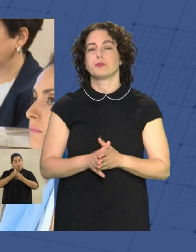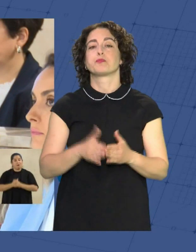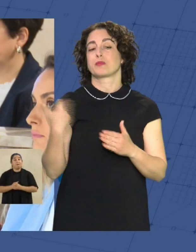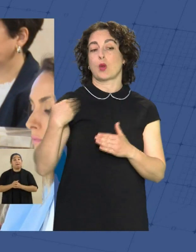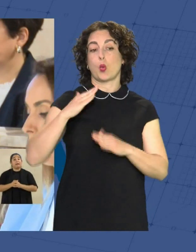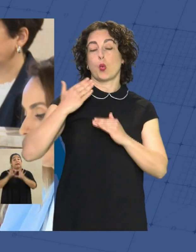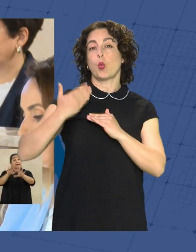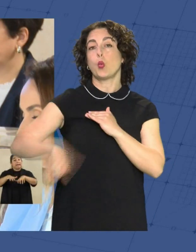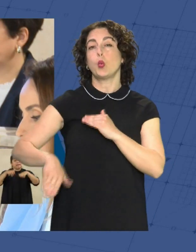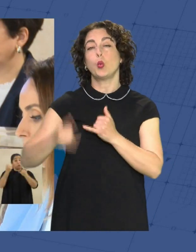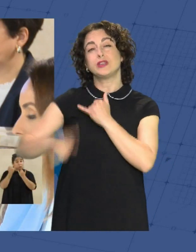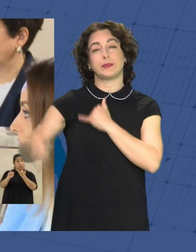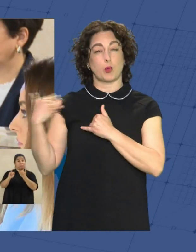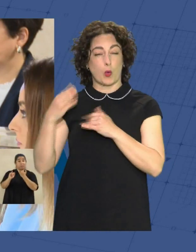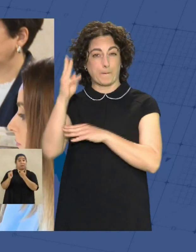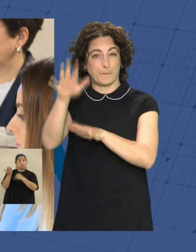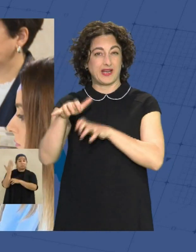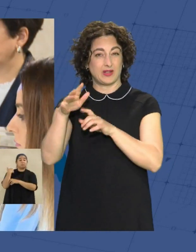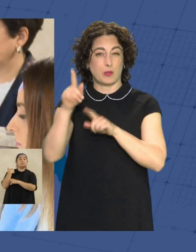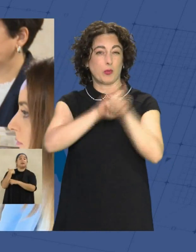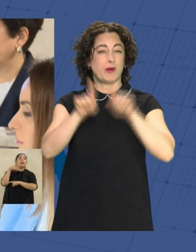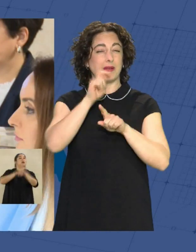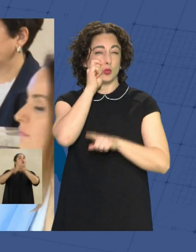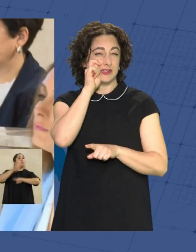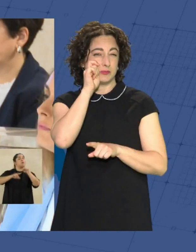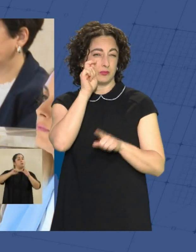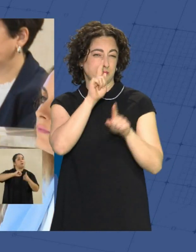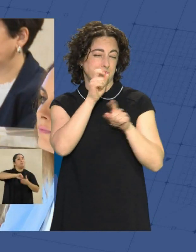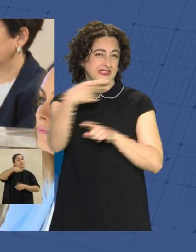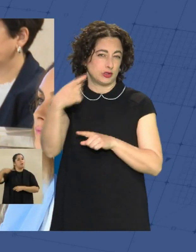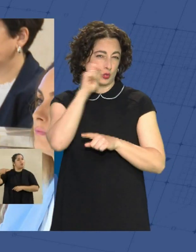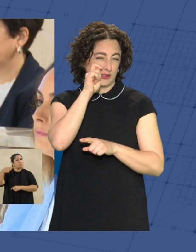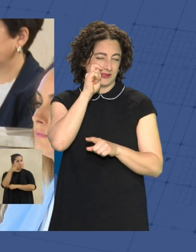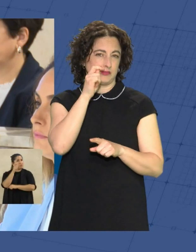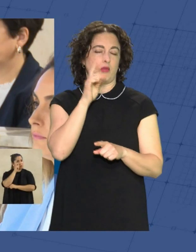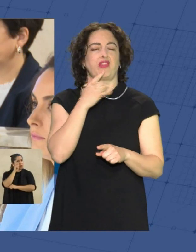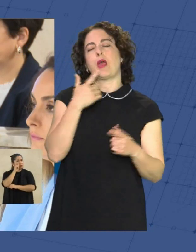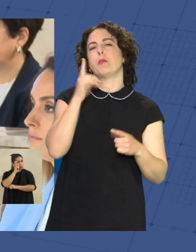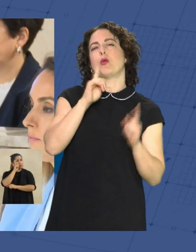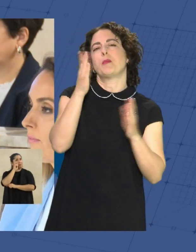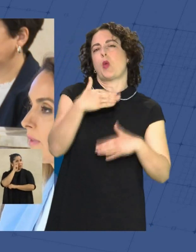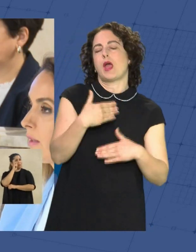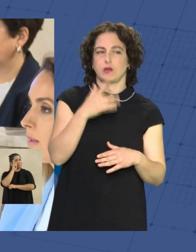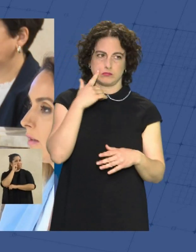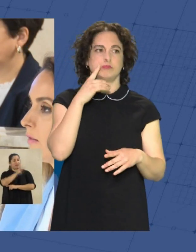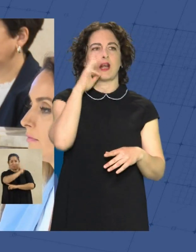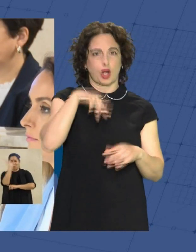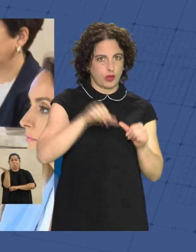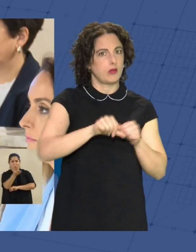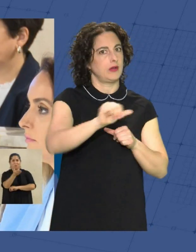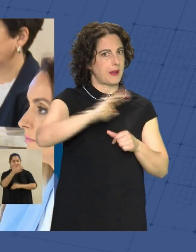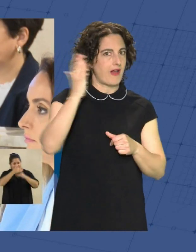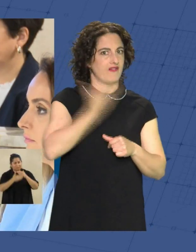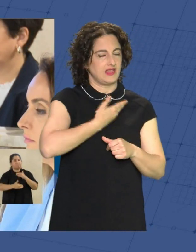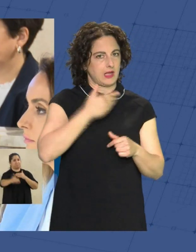Pleno minimizaron ustedes el problema de los pisos turísticos, consideramos que es crucial reconocer su potencial impacto a largo plazo y tomar